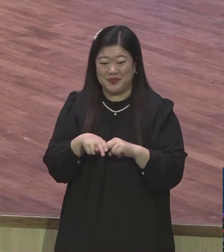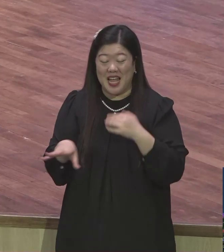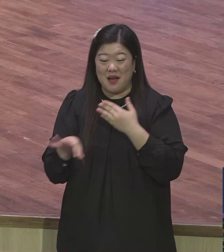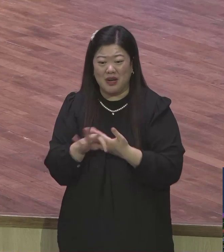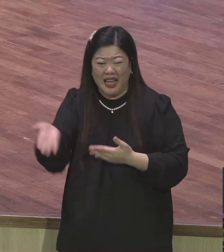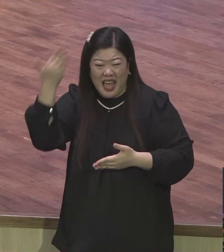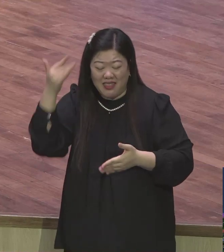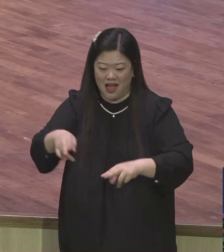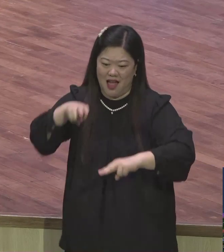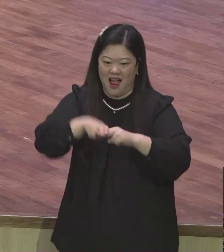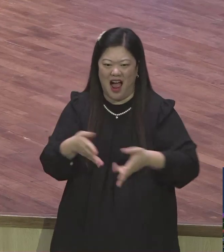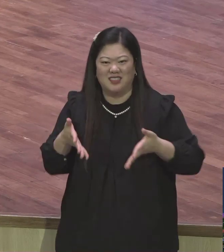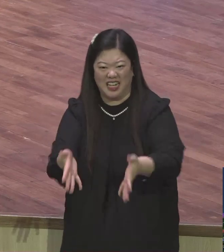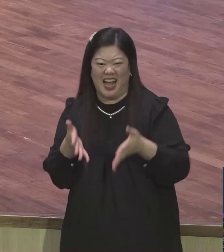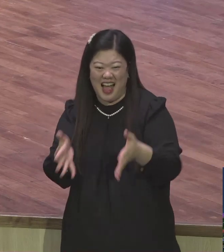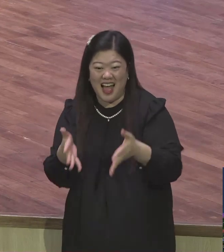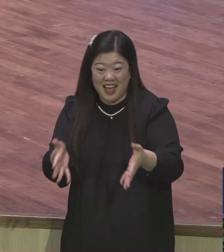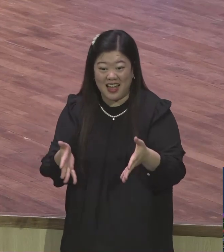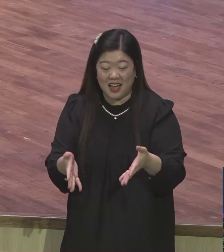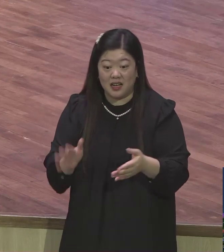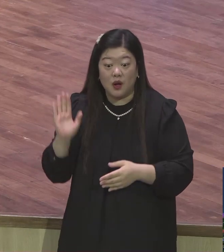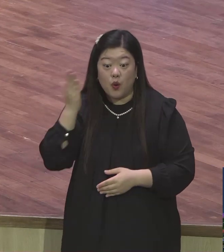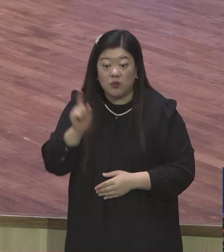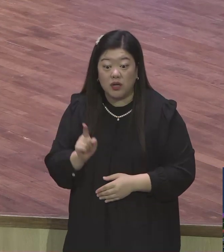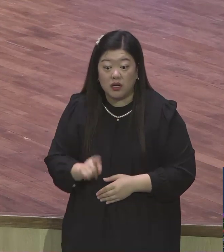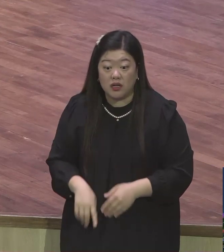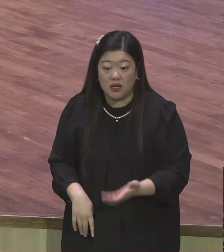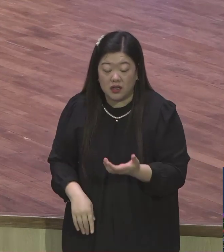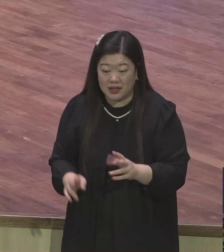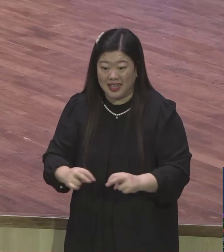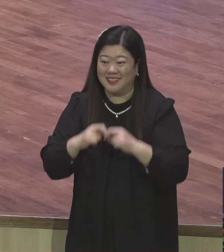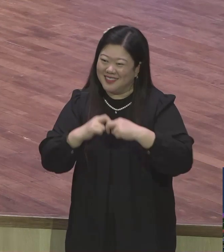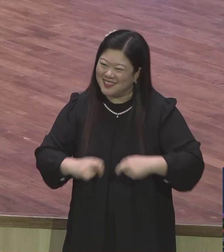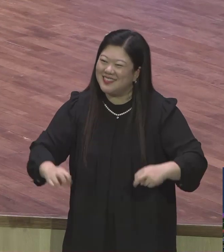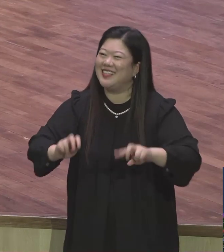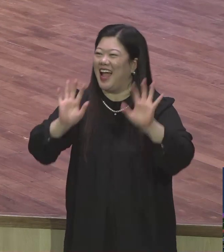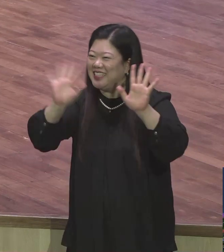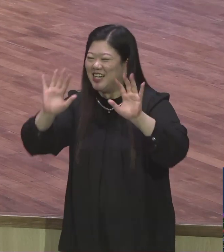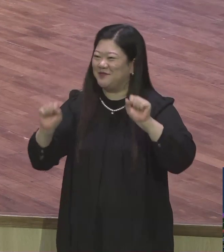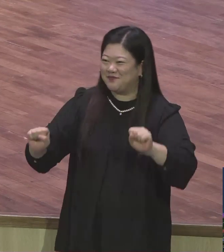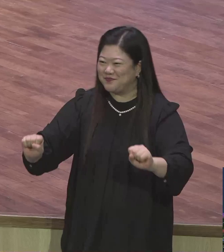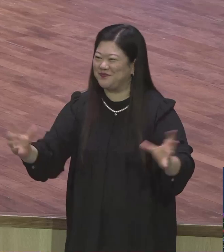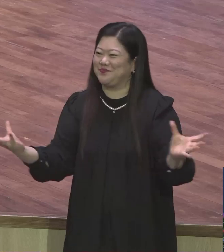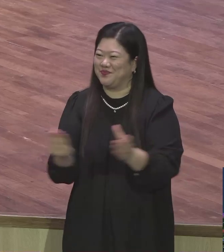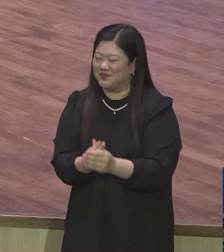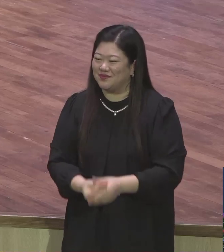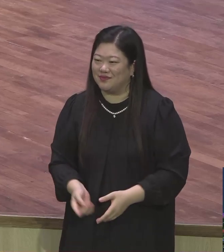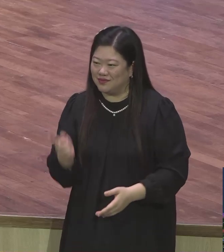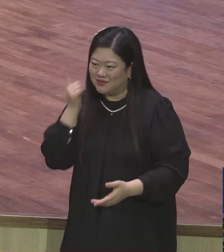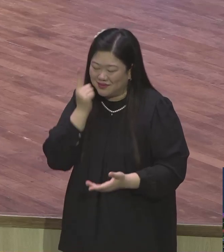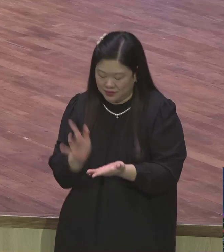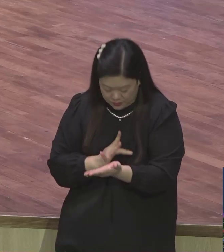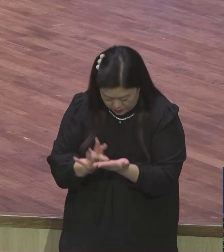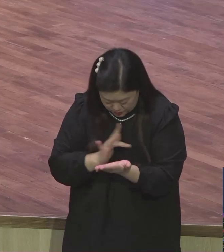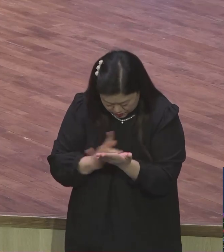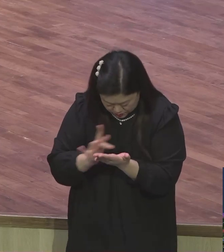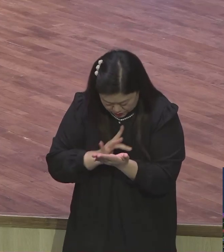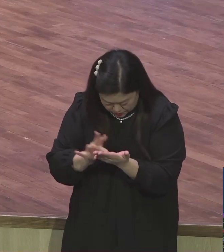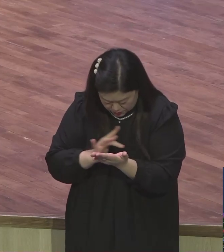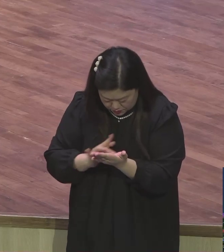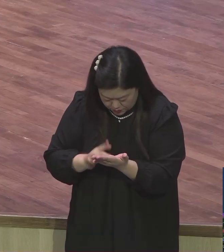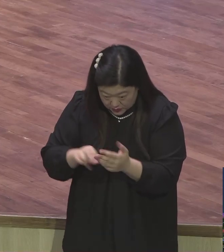각자야 전부 핸드폰 보이지. 정신 다 빼버려. 가정 소통도 안 돼요. 다 빼버려. 정신 다